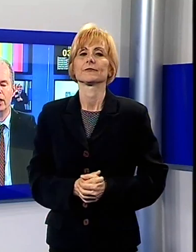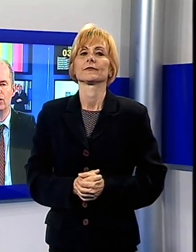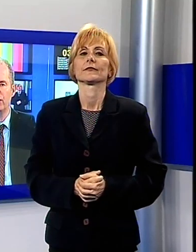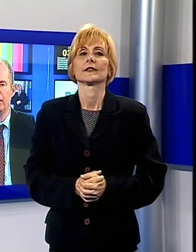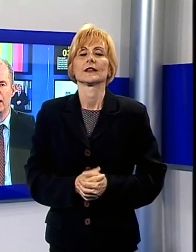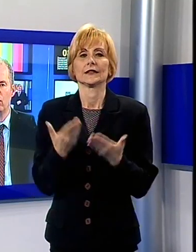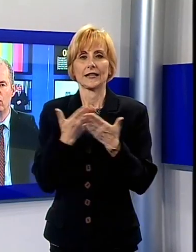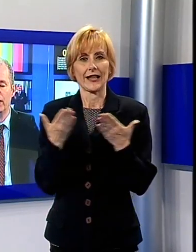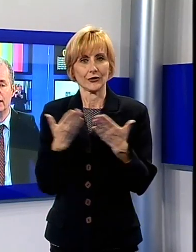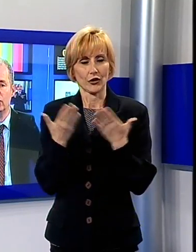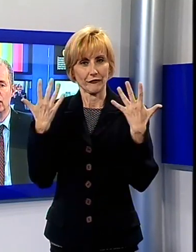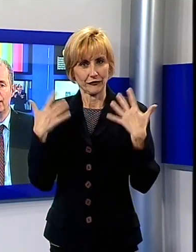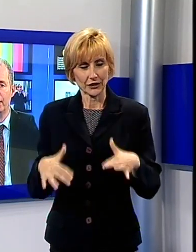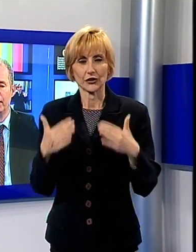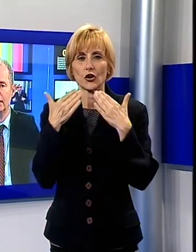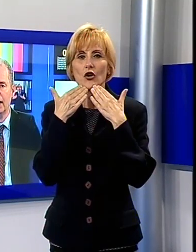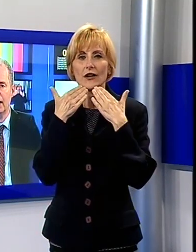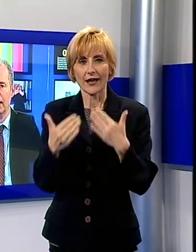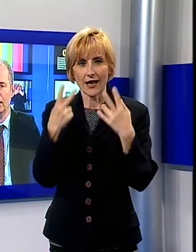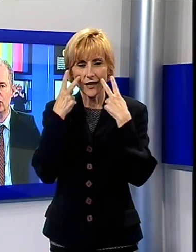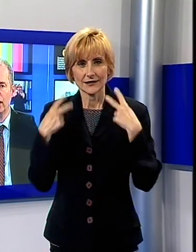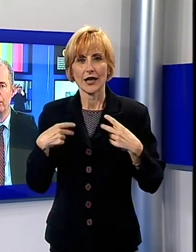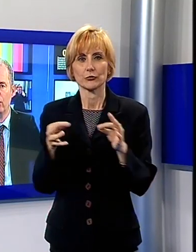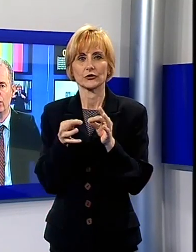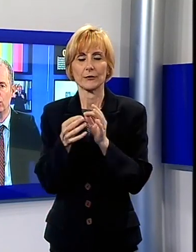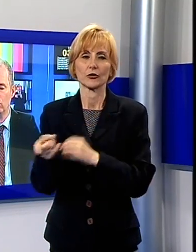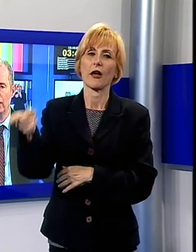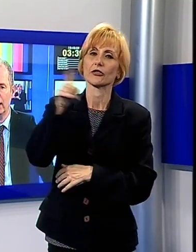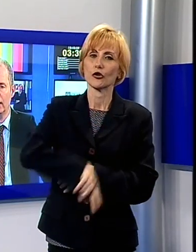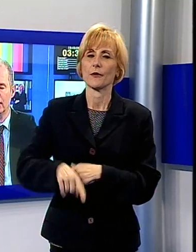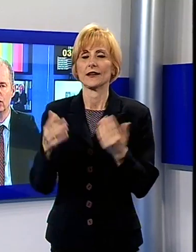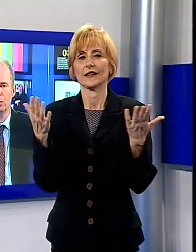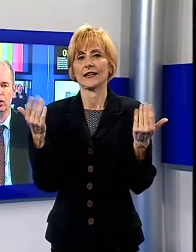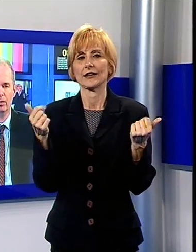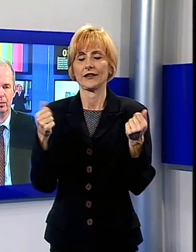fermiamo qui, adesso la linea passa alla regia e poi torna alla redazione sportiva.